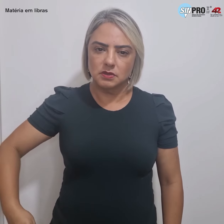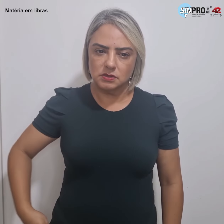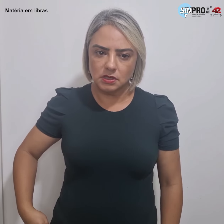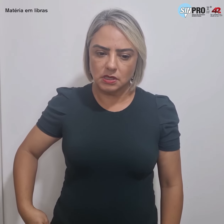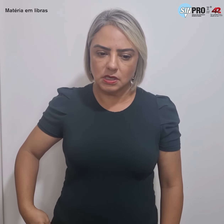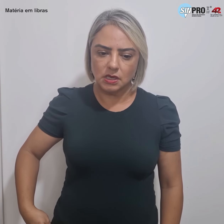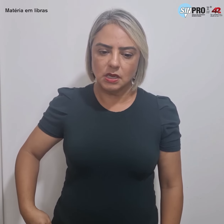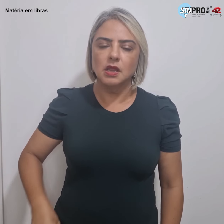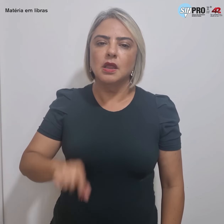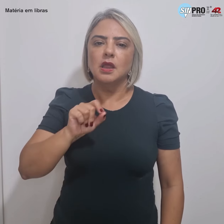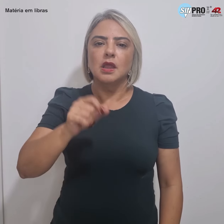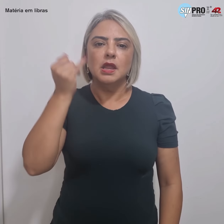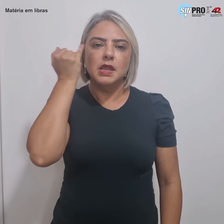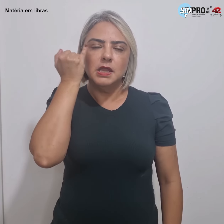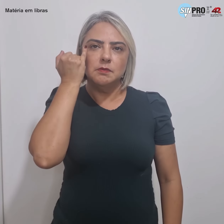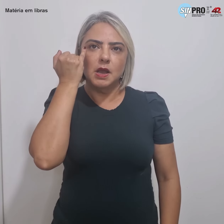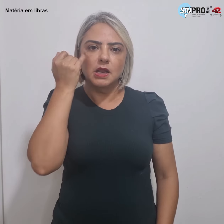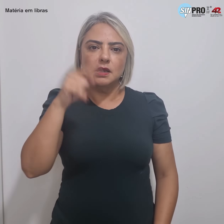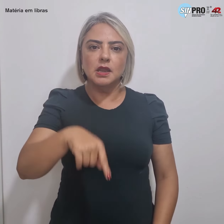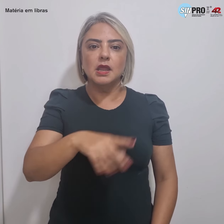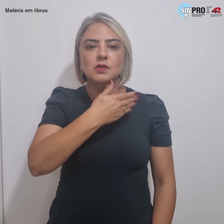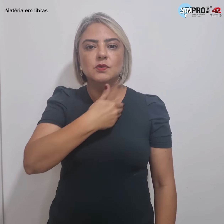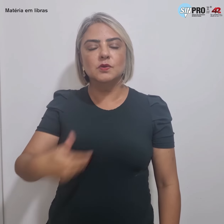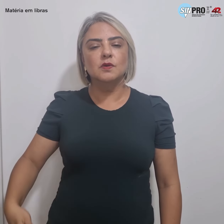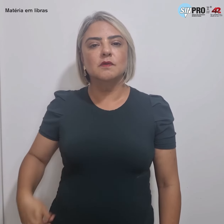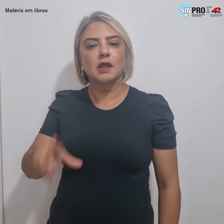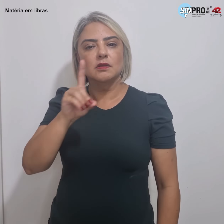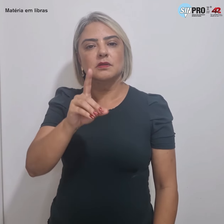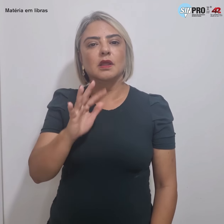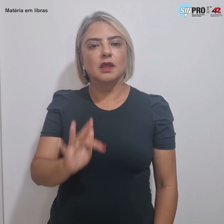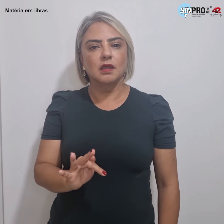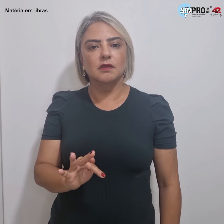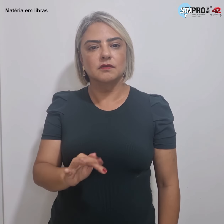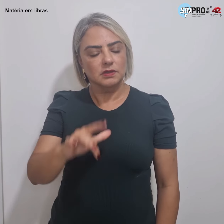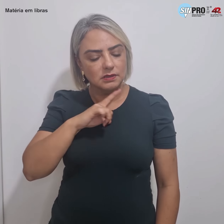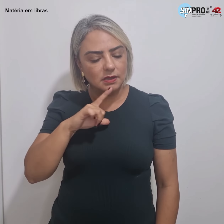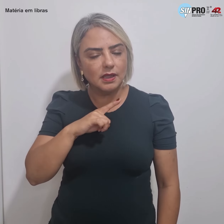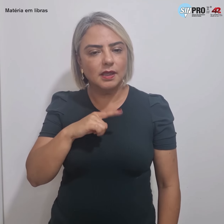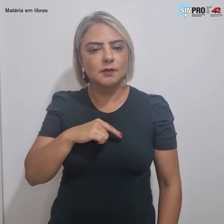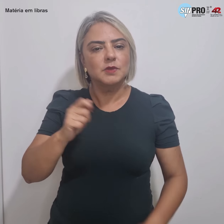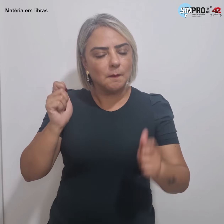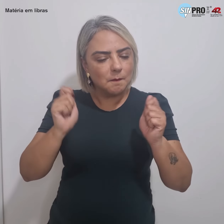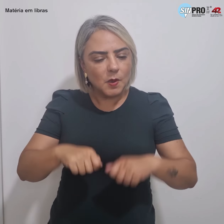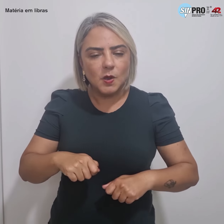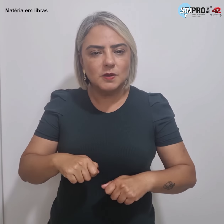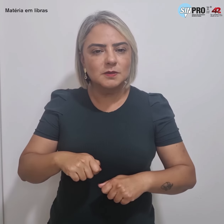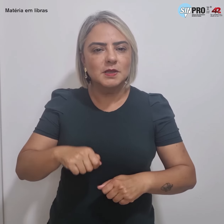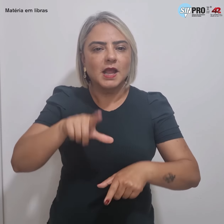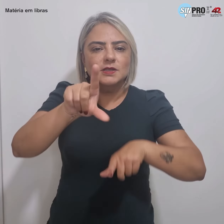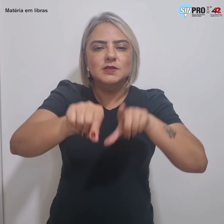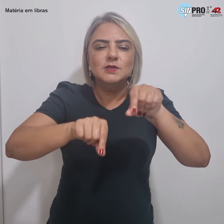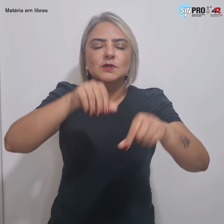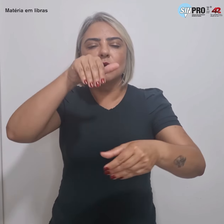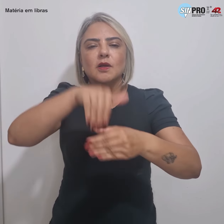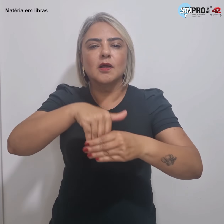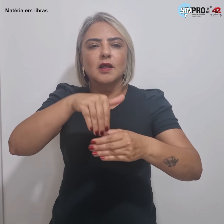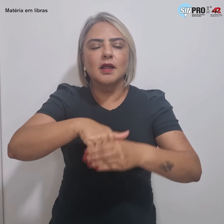e Ibanez do governo do Distrito Federal. Temos a chance de eleger quem tem história na